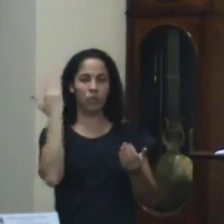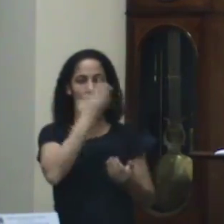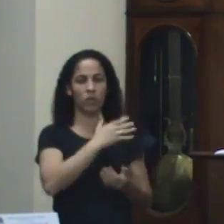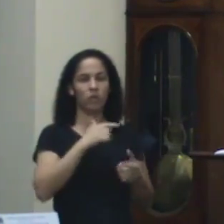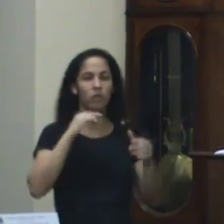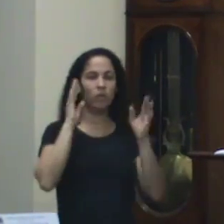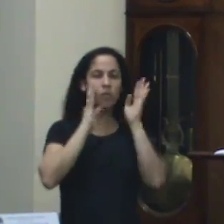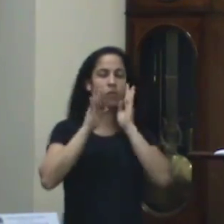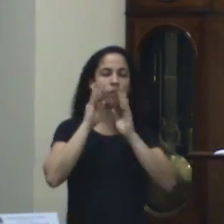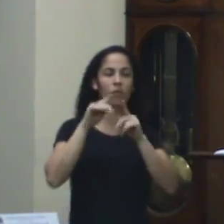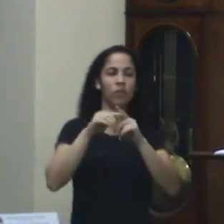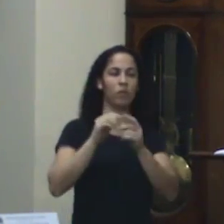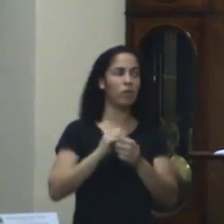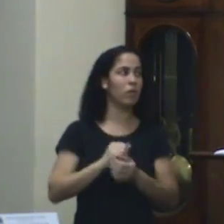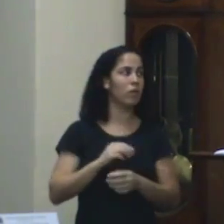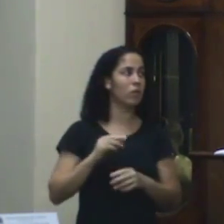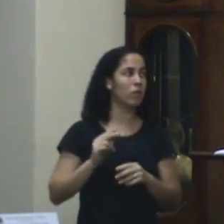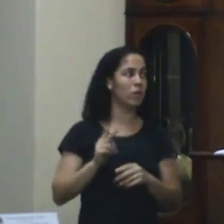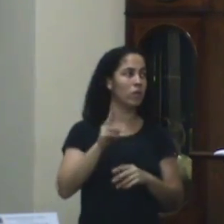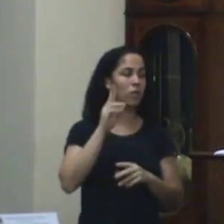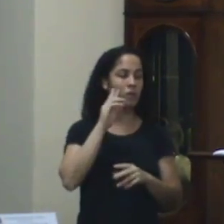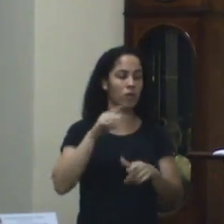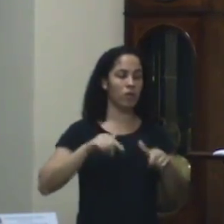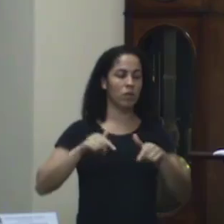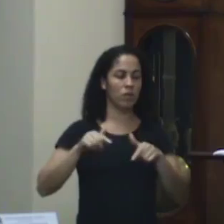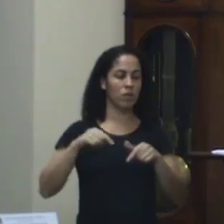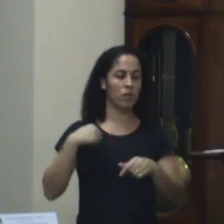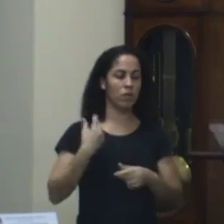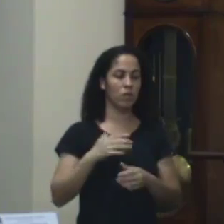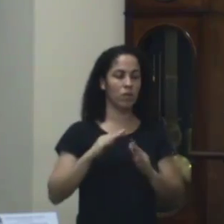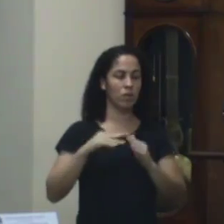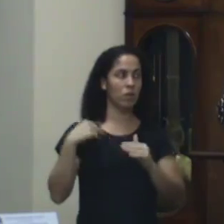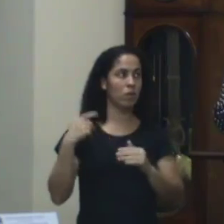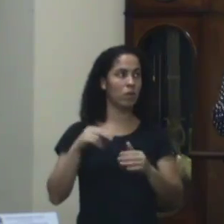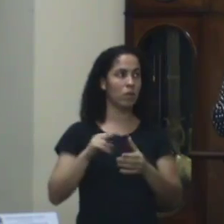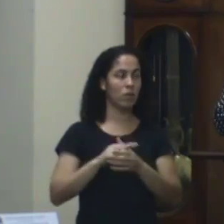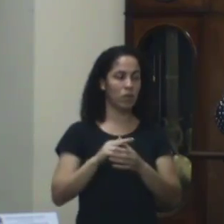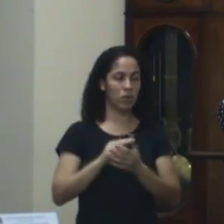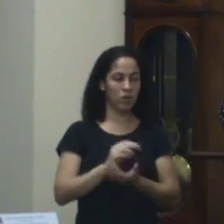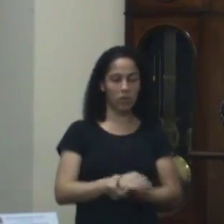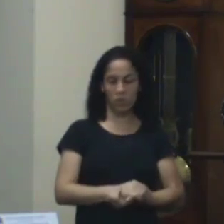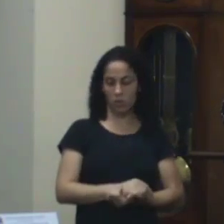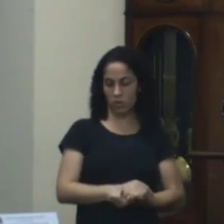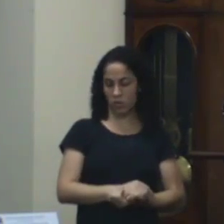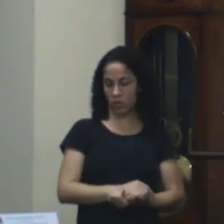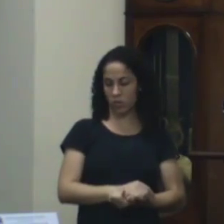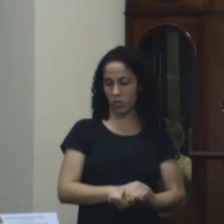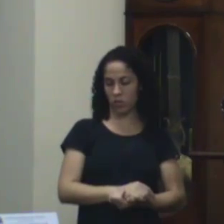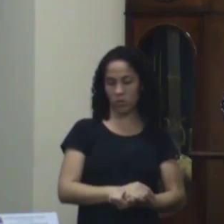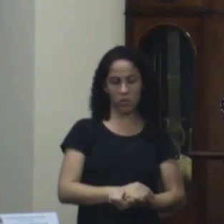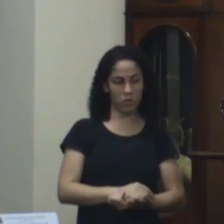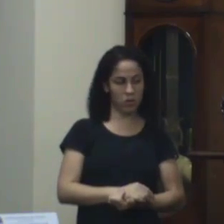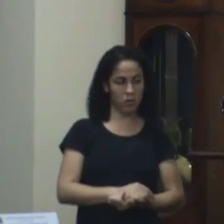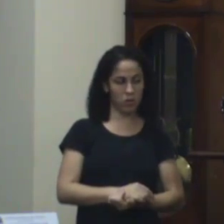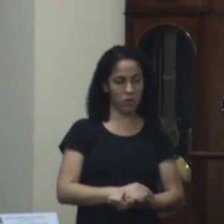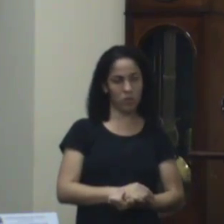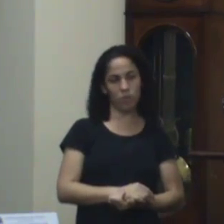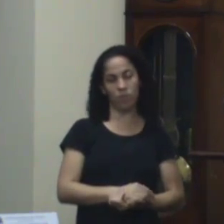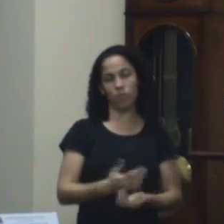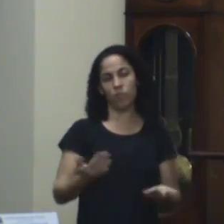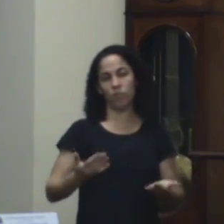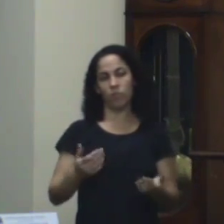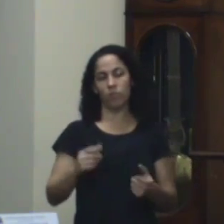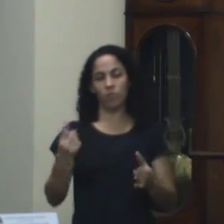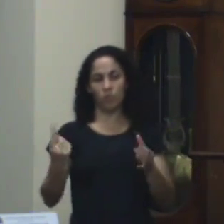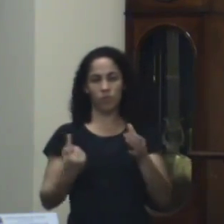com a gente, acompanhando todo o trabalho da Câmara Municipal de Valença. Bom, hoje o